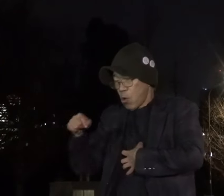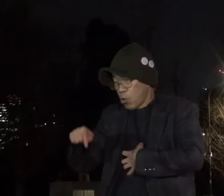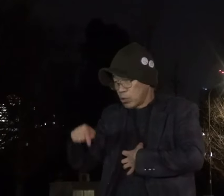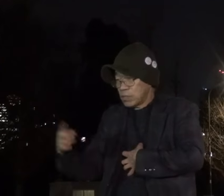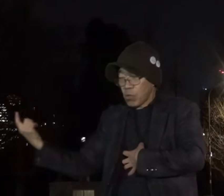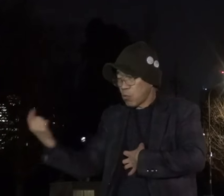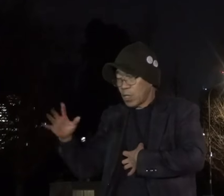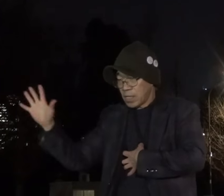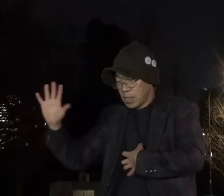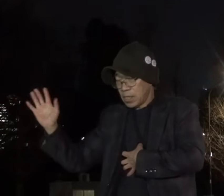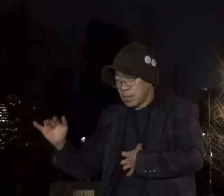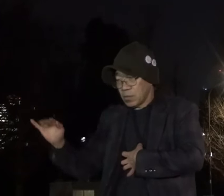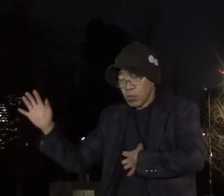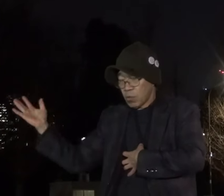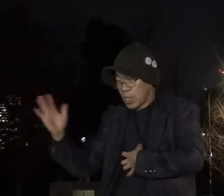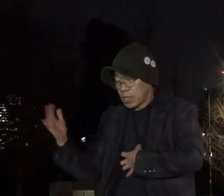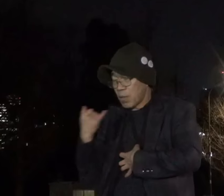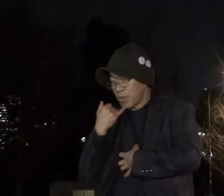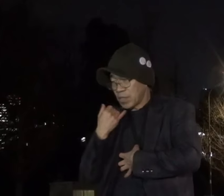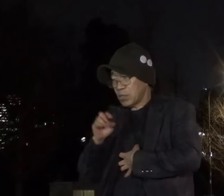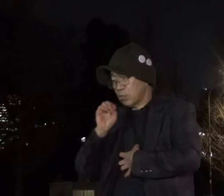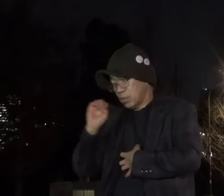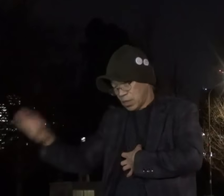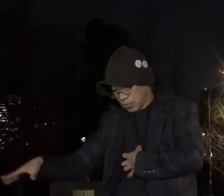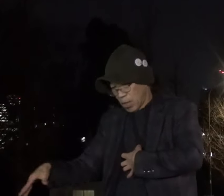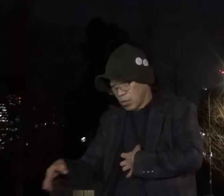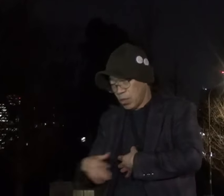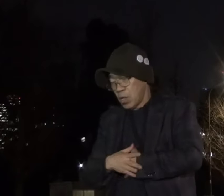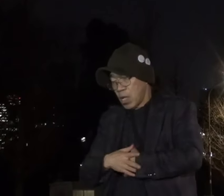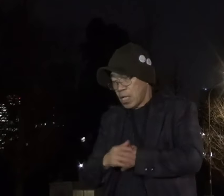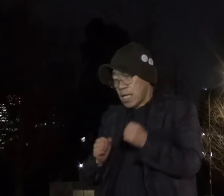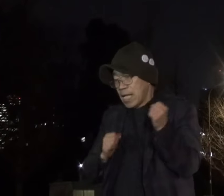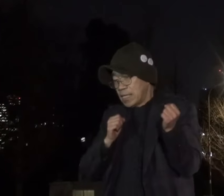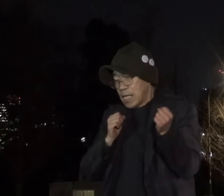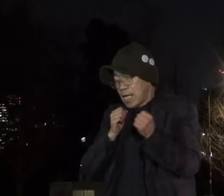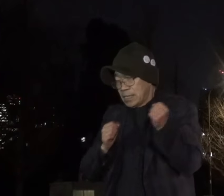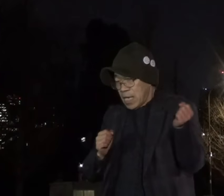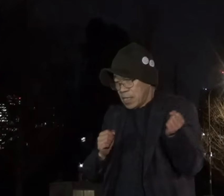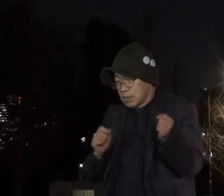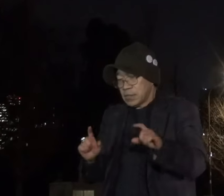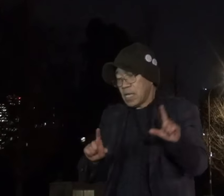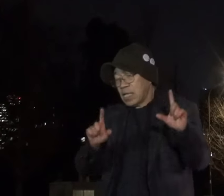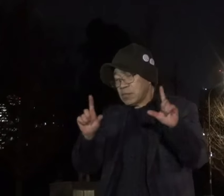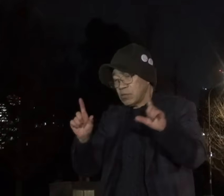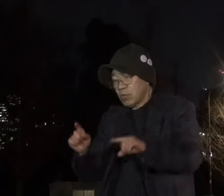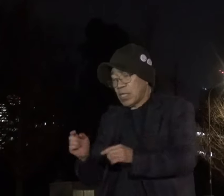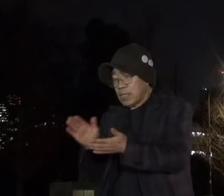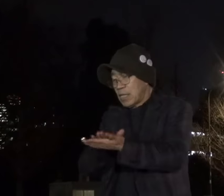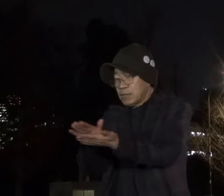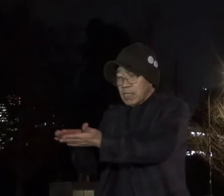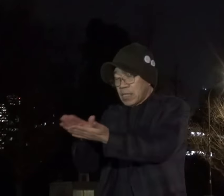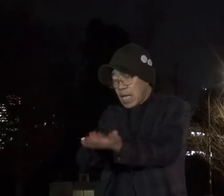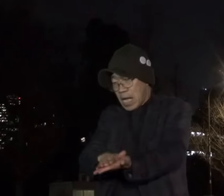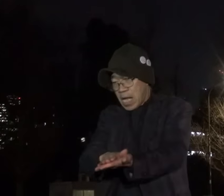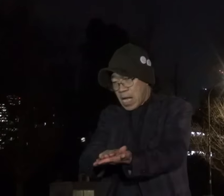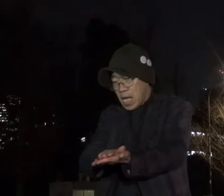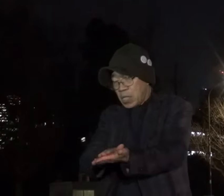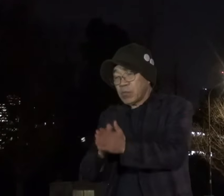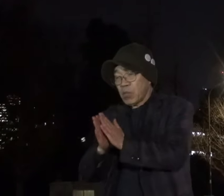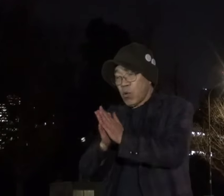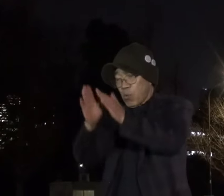々のお墓は故郷にあり、避難生活の中で亡くなった両親もそこに眠っていますが、思うようにお墓参りも行け